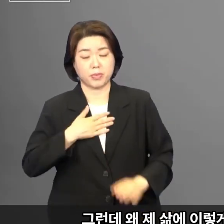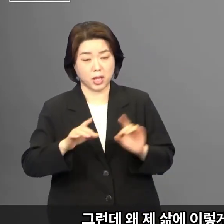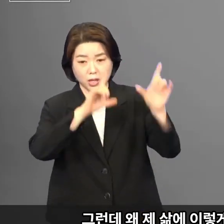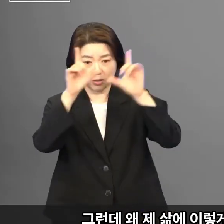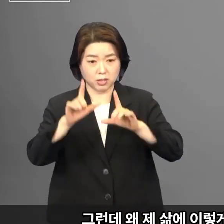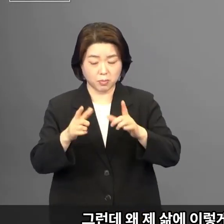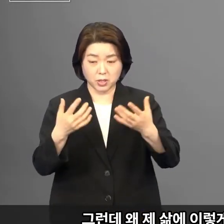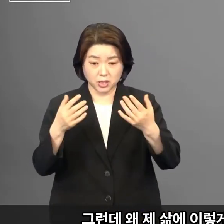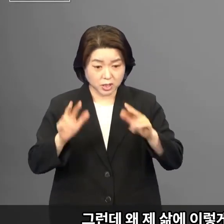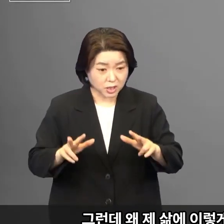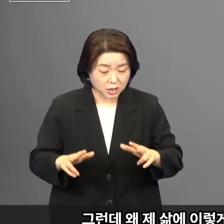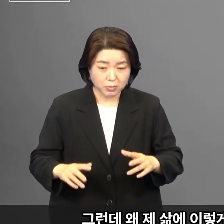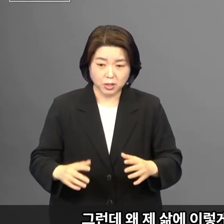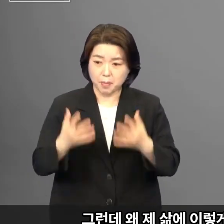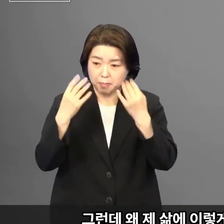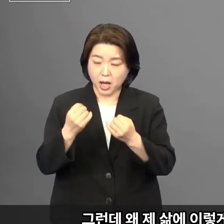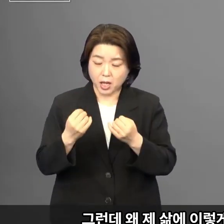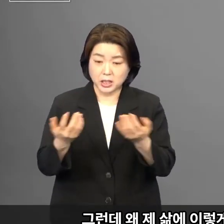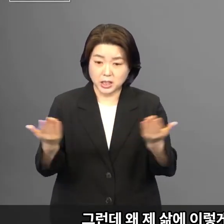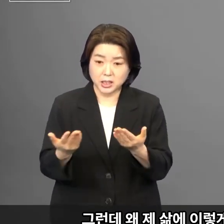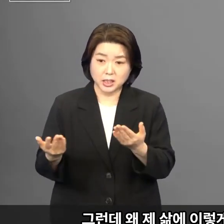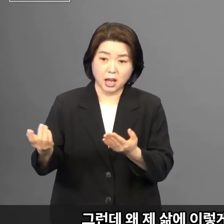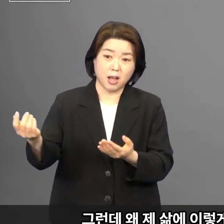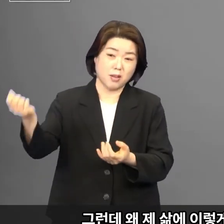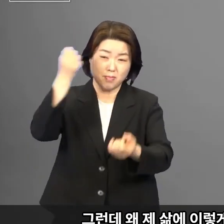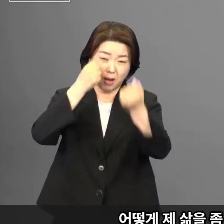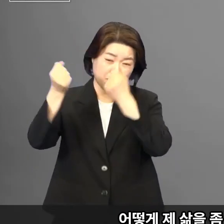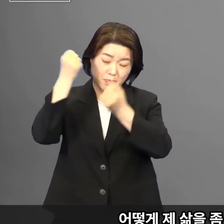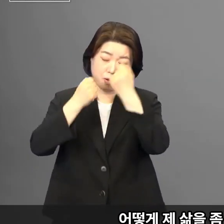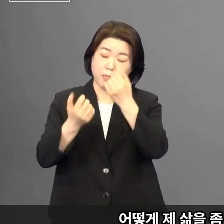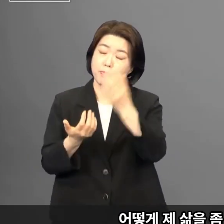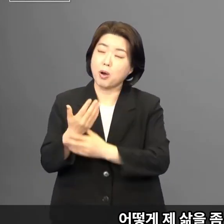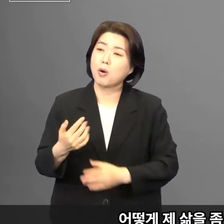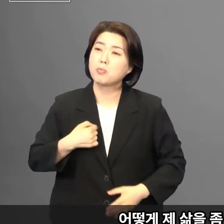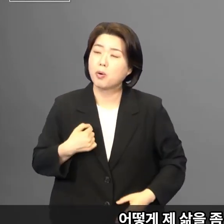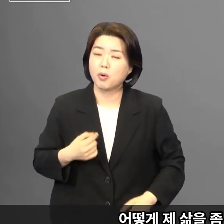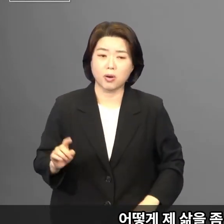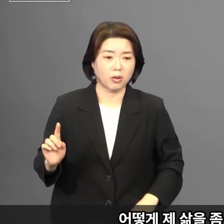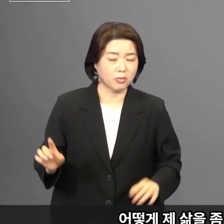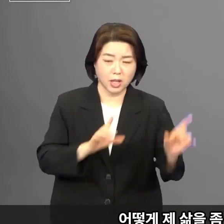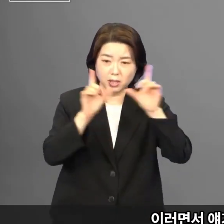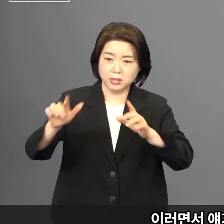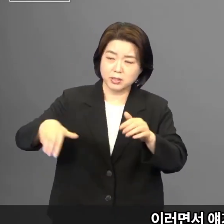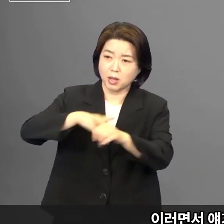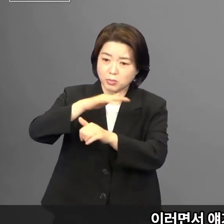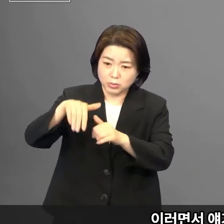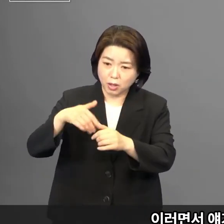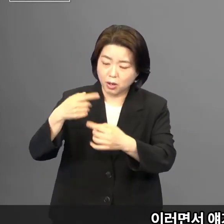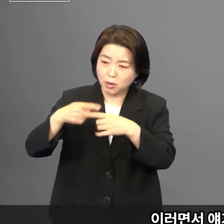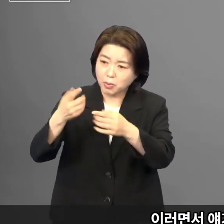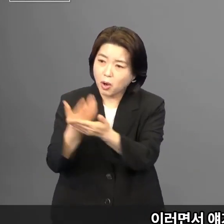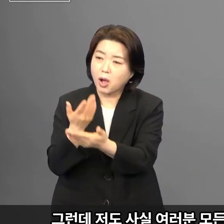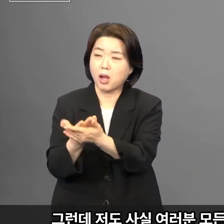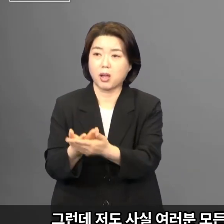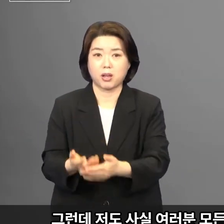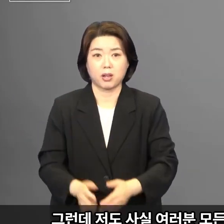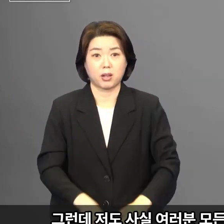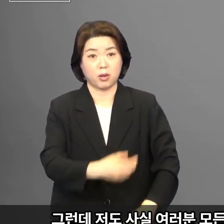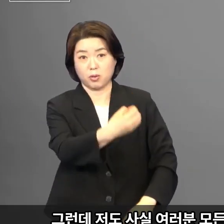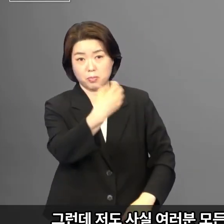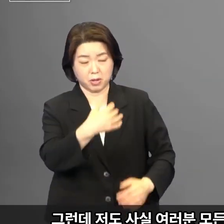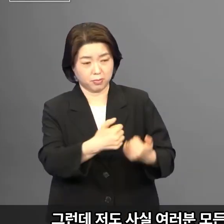이렇게 많은 사건 사고가 벌어지는지 어떻게 제 삶을 좀 해석해 주시길 바랍니다. 이러면 얘기를 하시는 거예요.